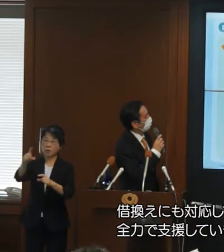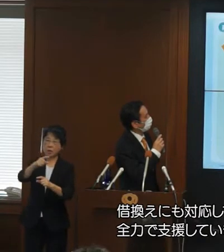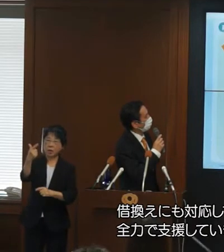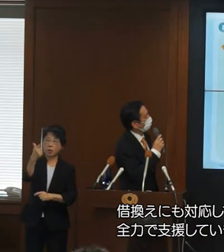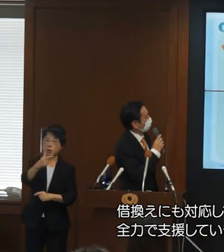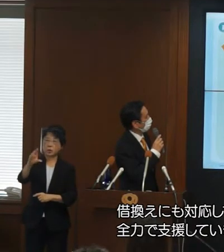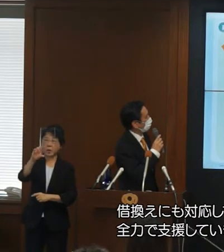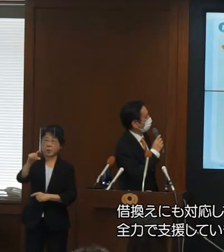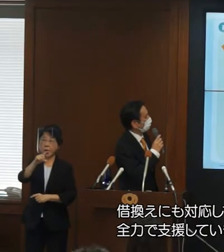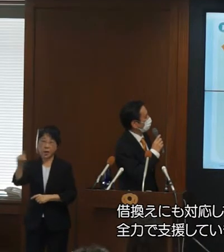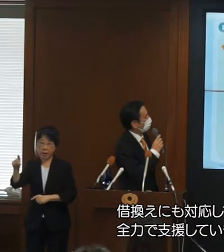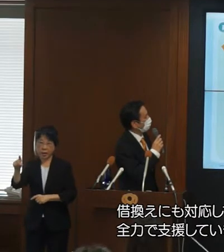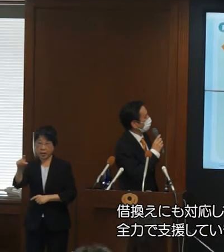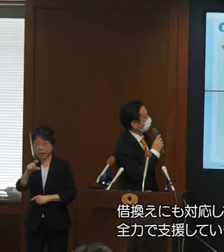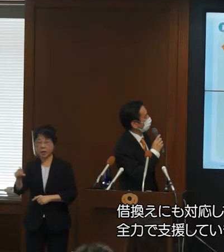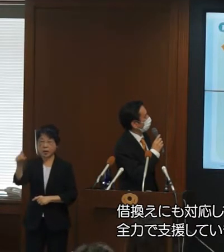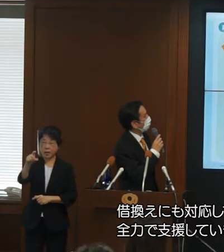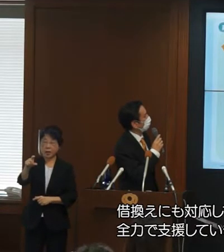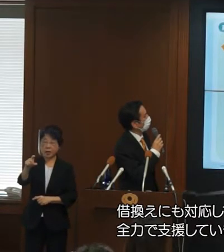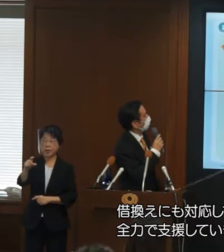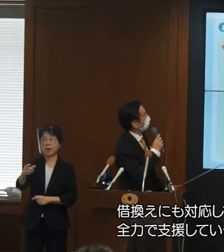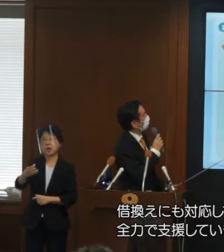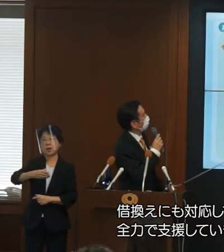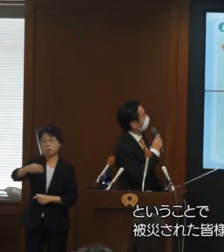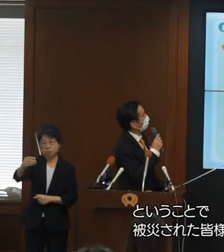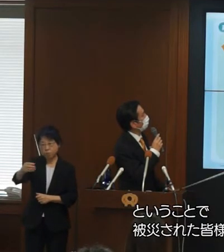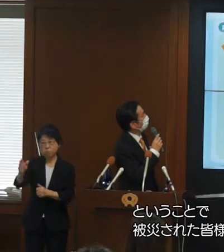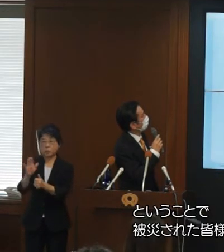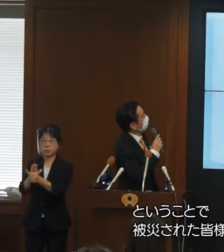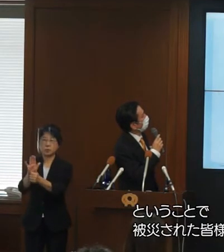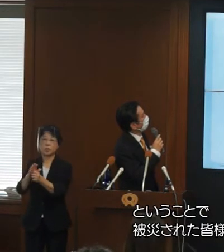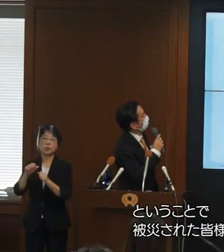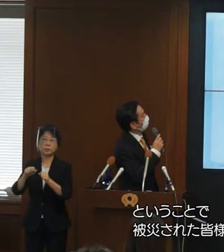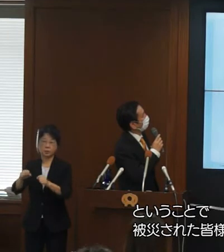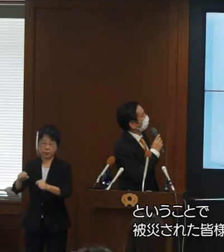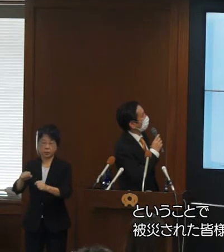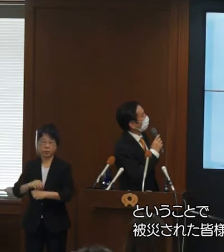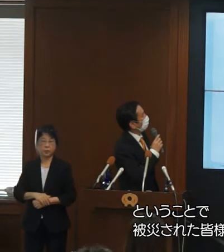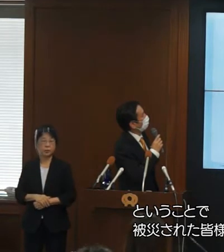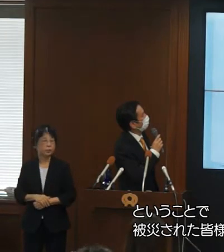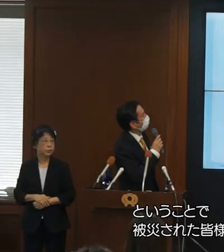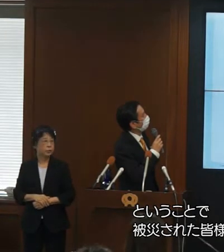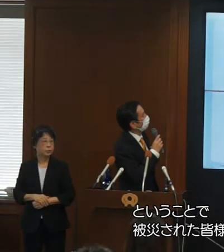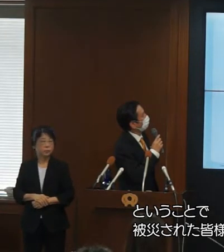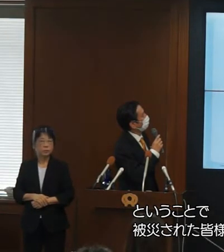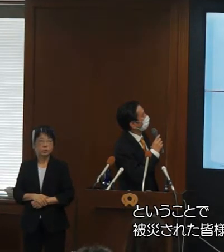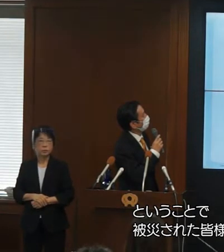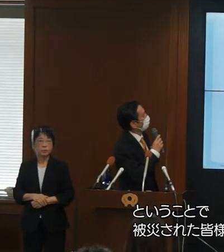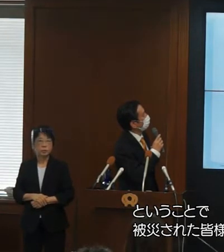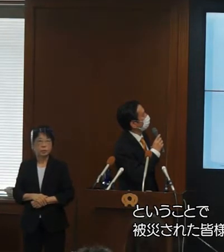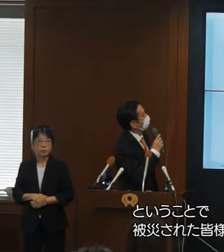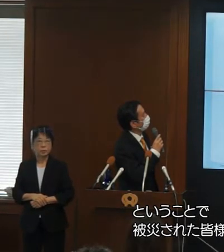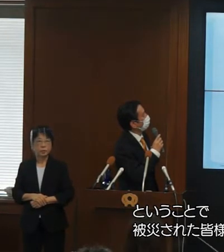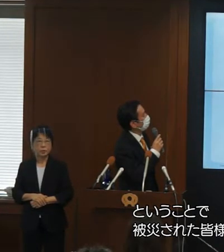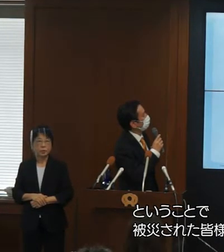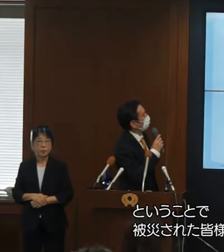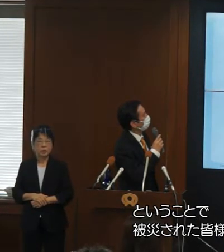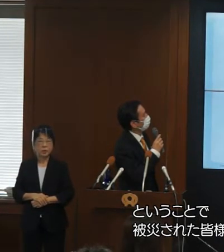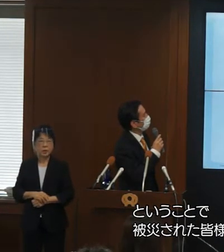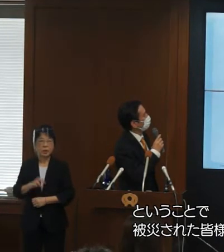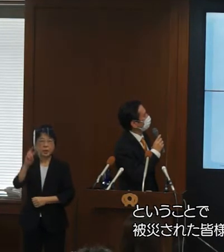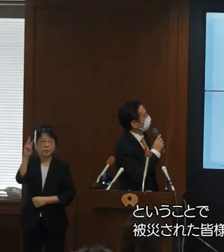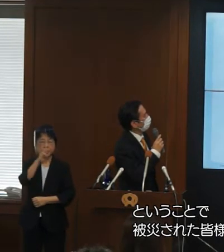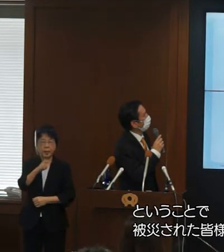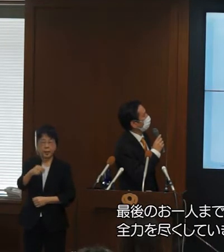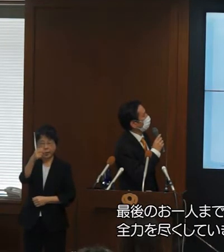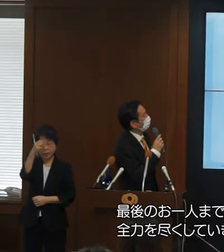応してということで、全力で支援していきたいと思っています。はい。ということで、被災された皆様方に寄